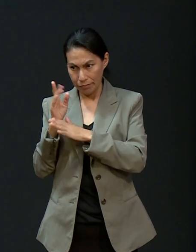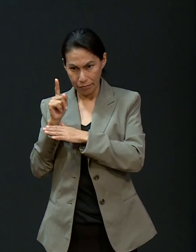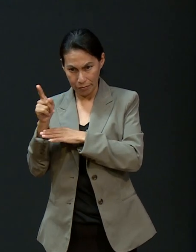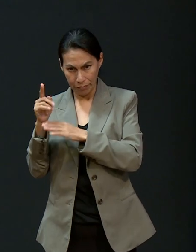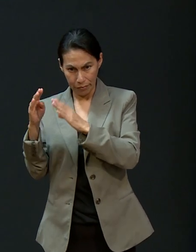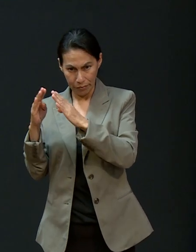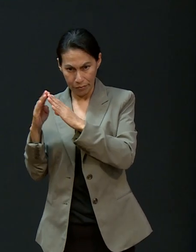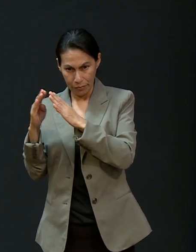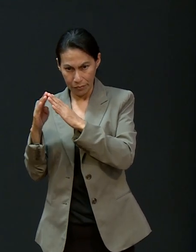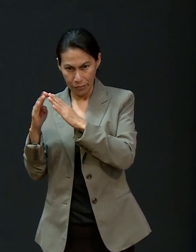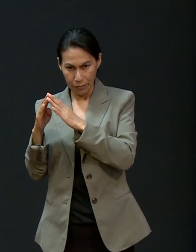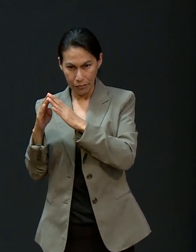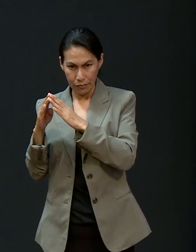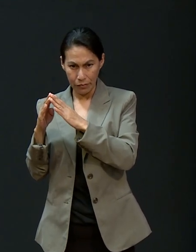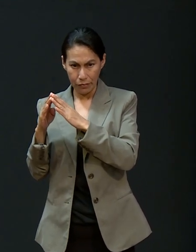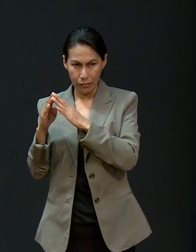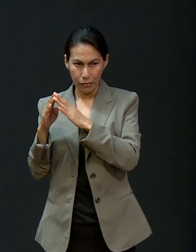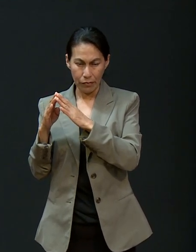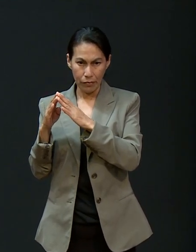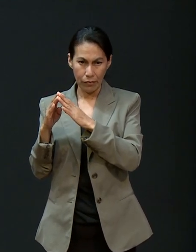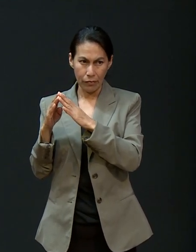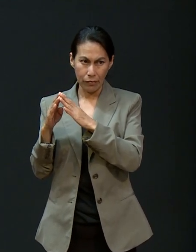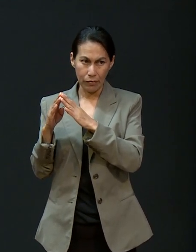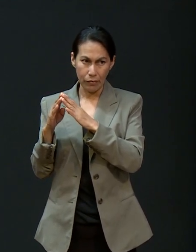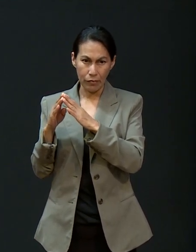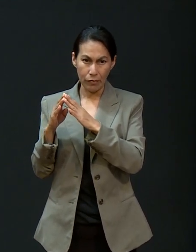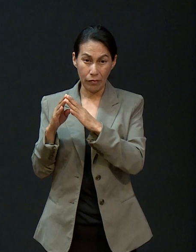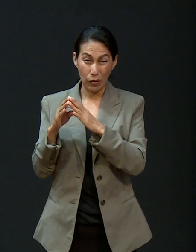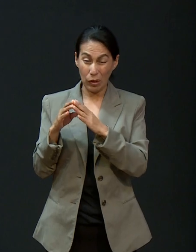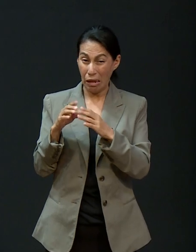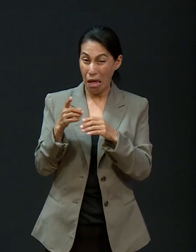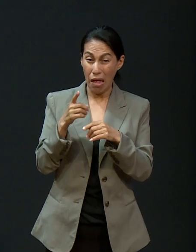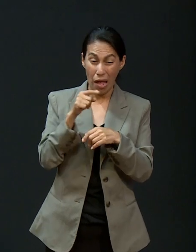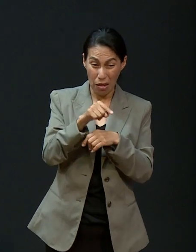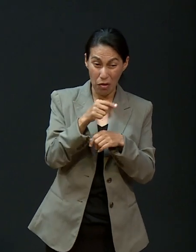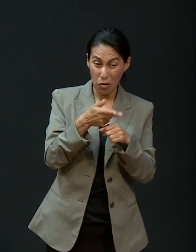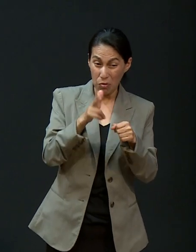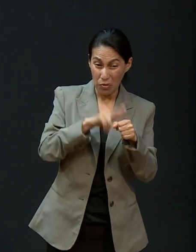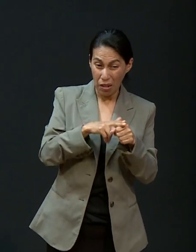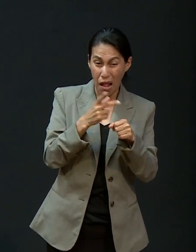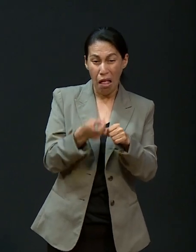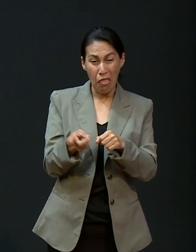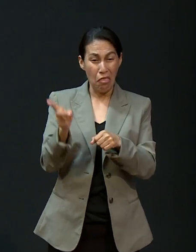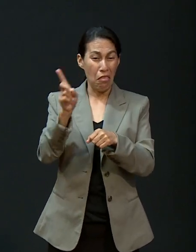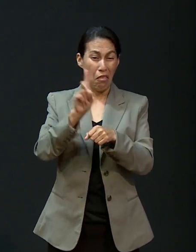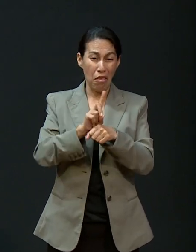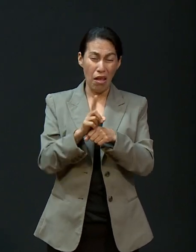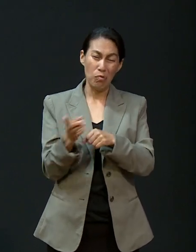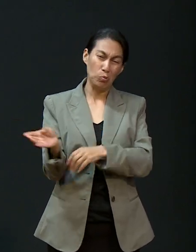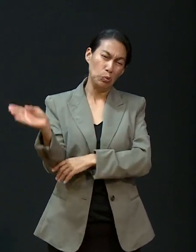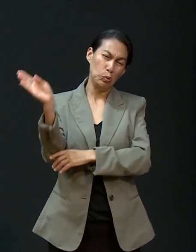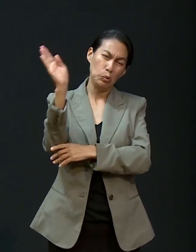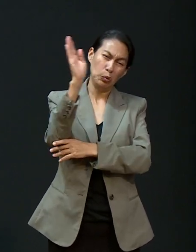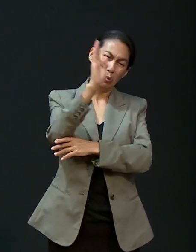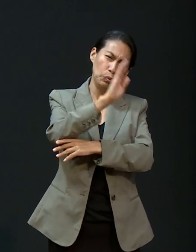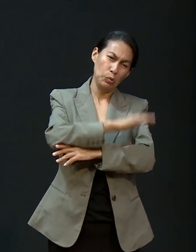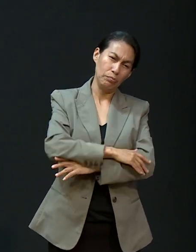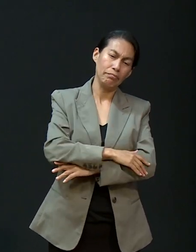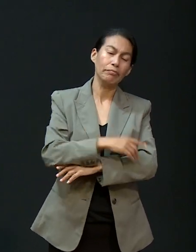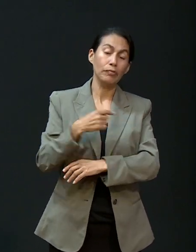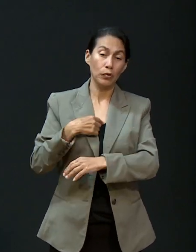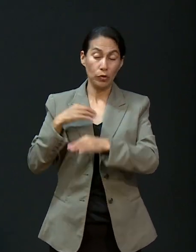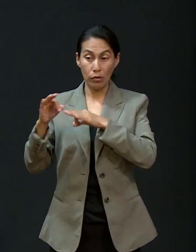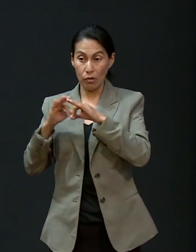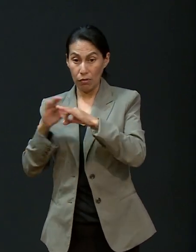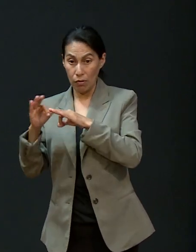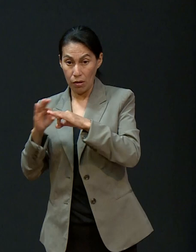voy, voy para casa. Y dejó mi hija, pasé todo el día, voy para la casa. Pasábamos todo el día en el hospital. Sí, yo